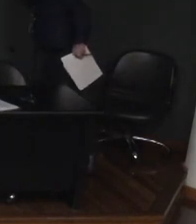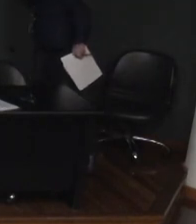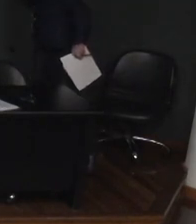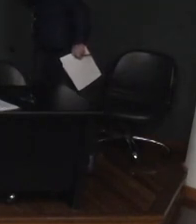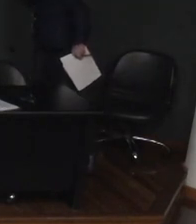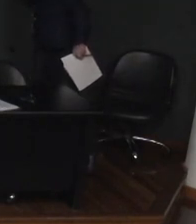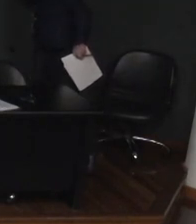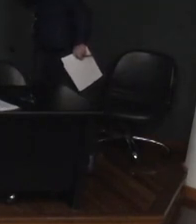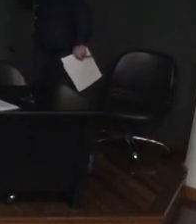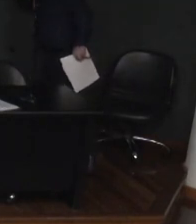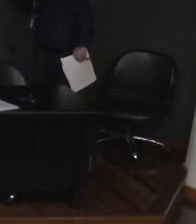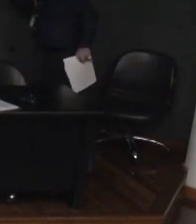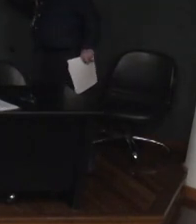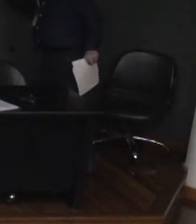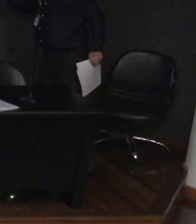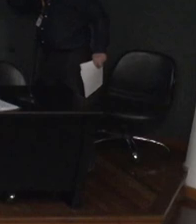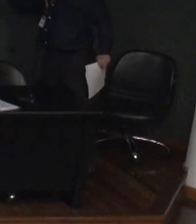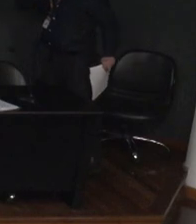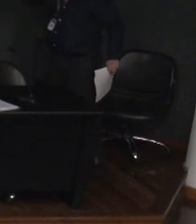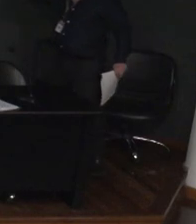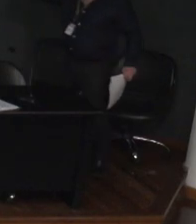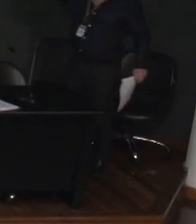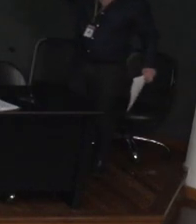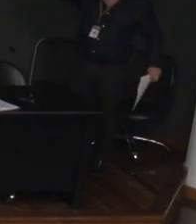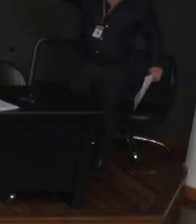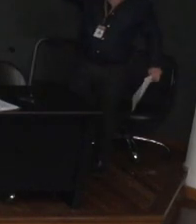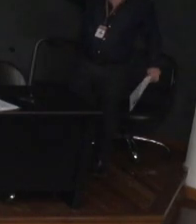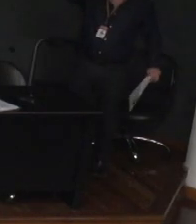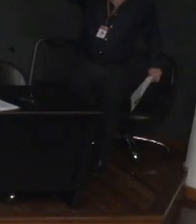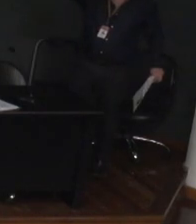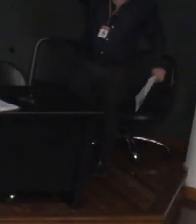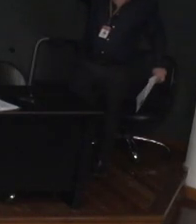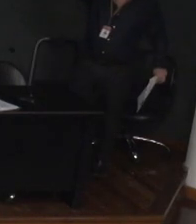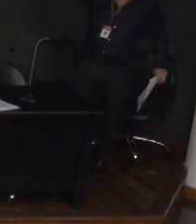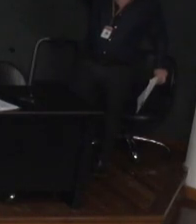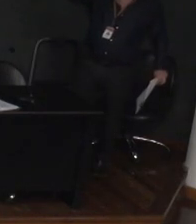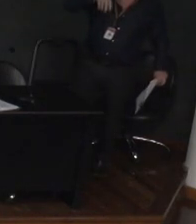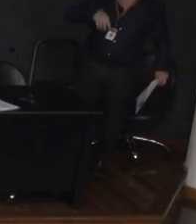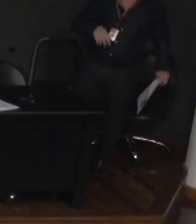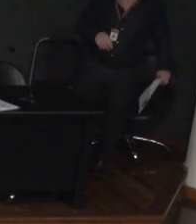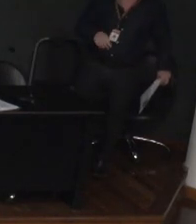data mapping? Pessoal, eu vou colocar o data mapping preenchido aqui para dar uma ajuda.